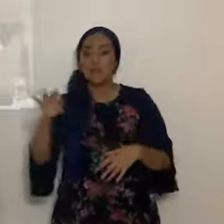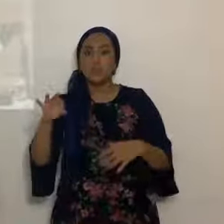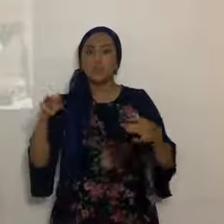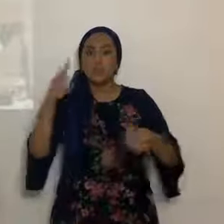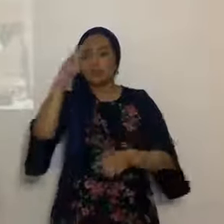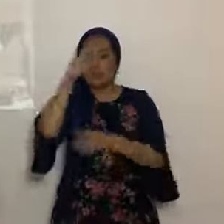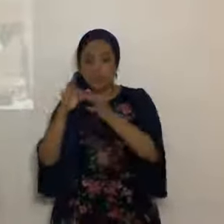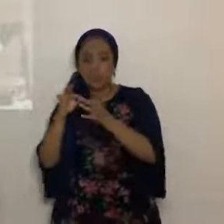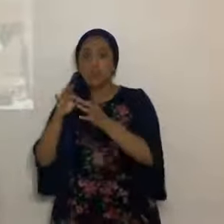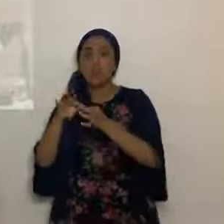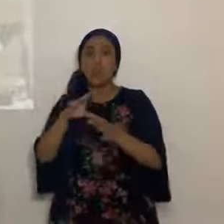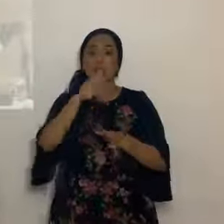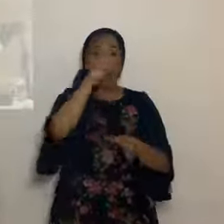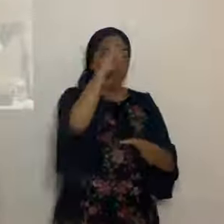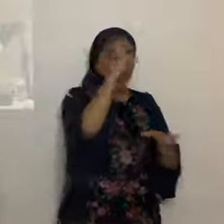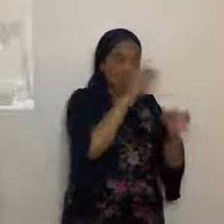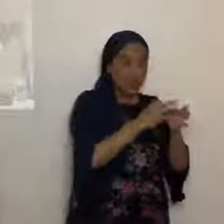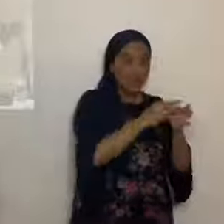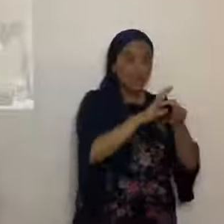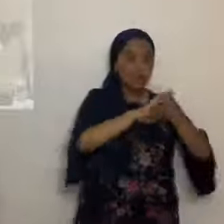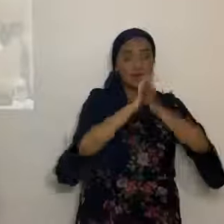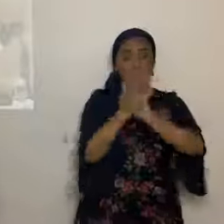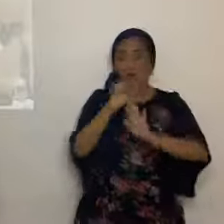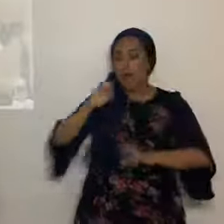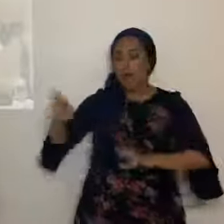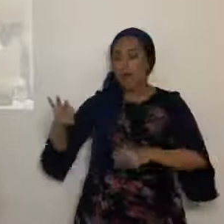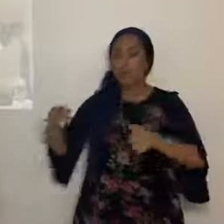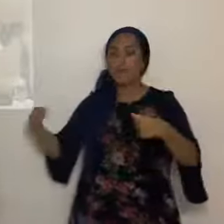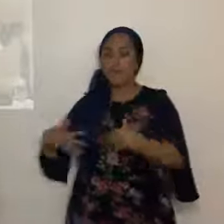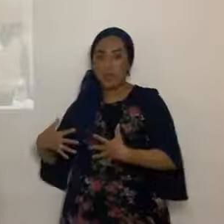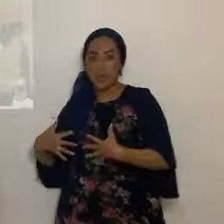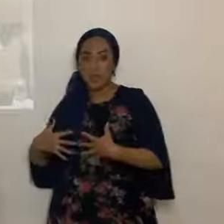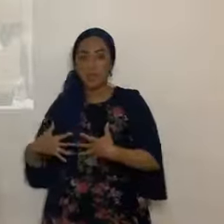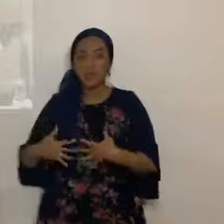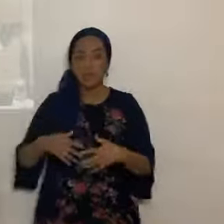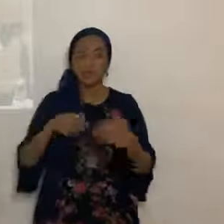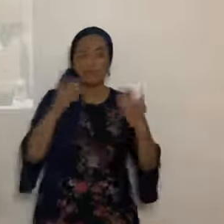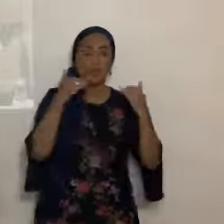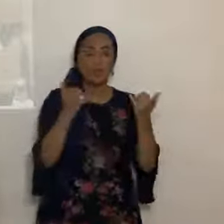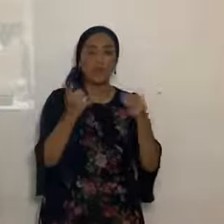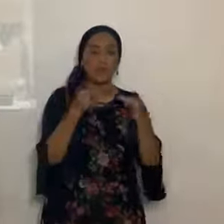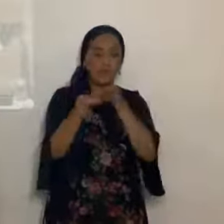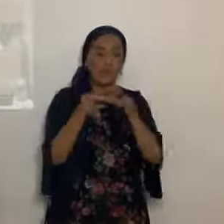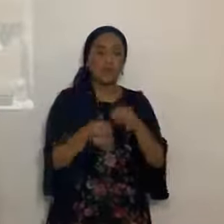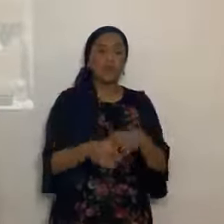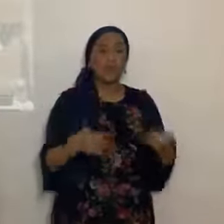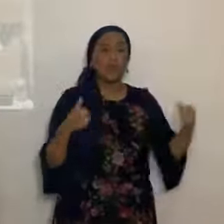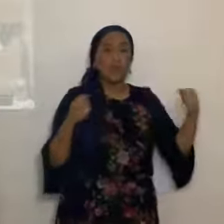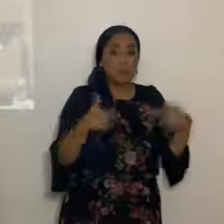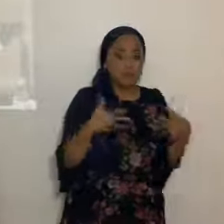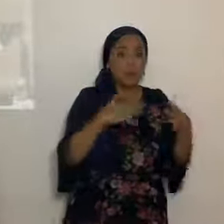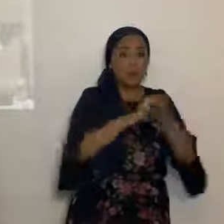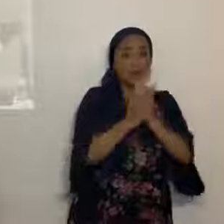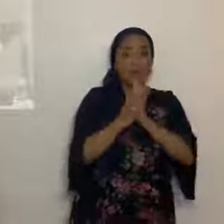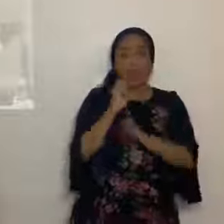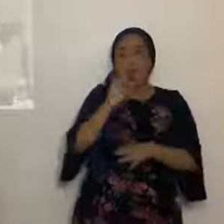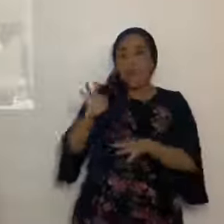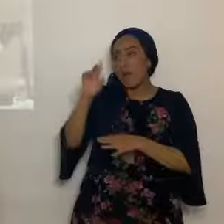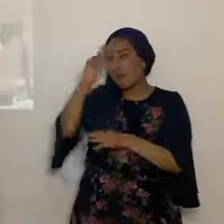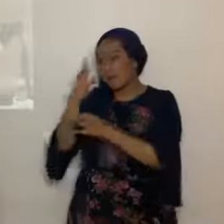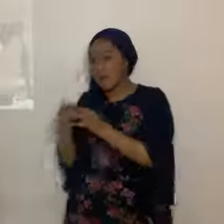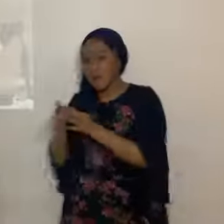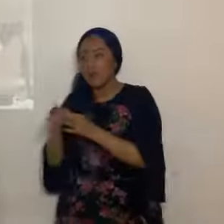fe apaga el miedo. Anoten eso, hermanos. El miedo apaga la fe. La